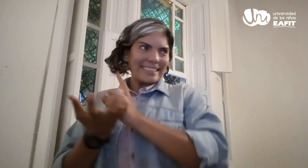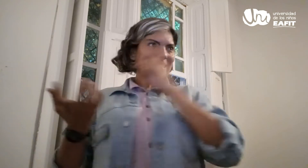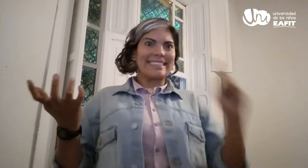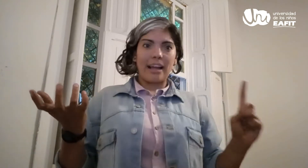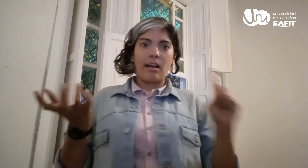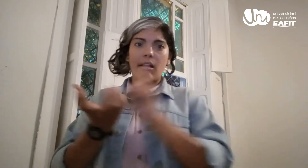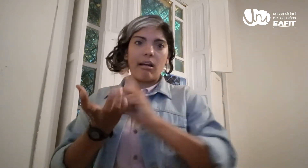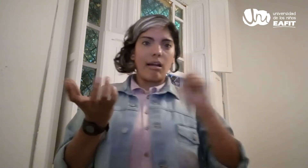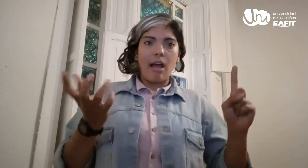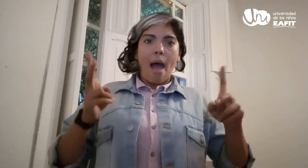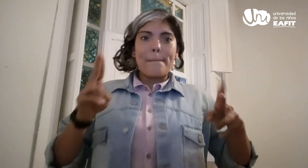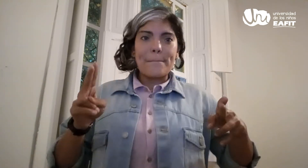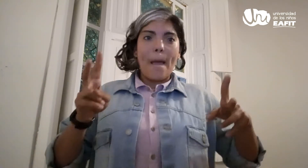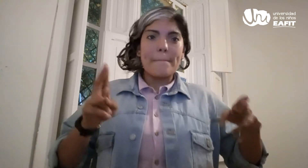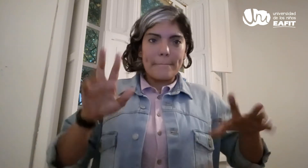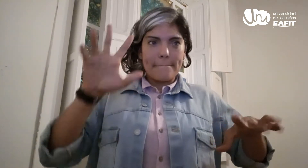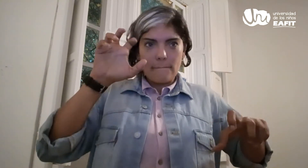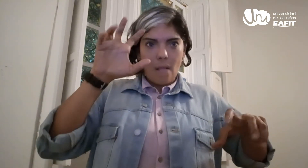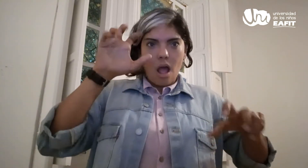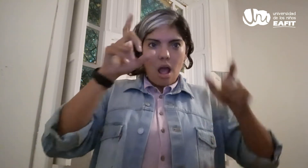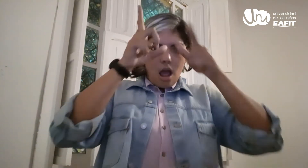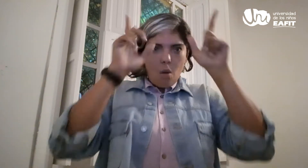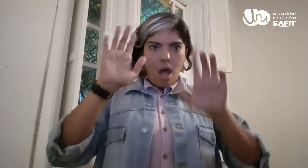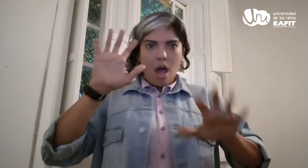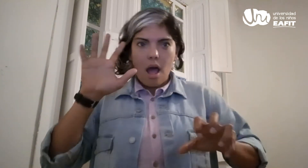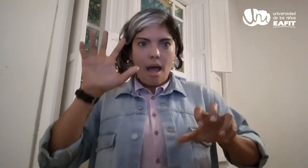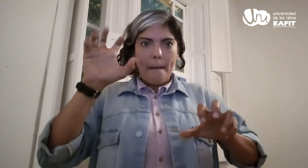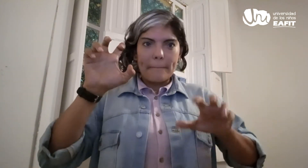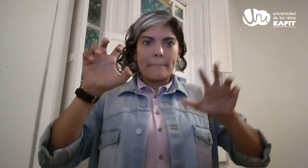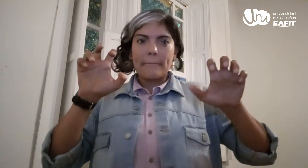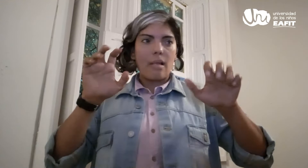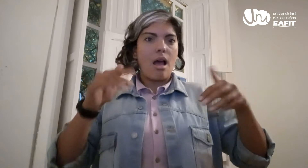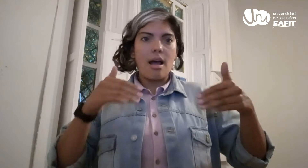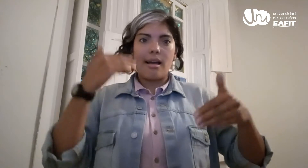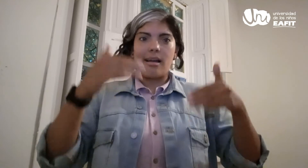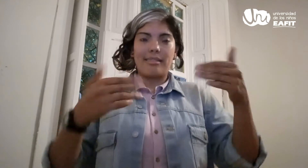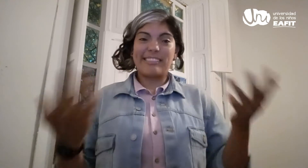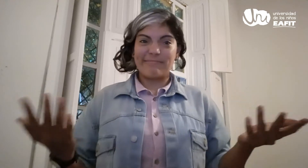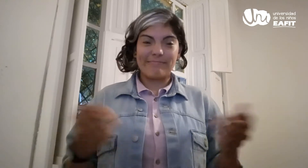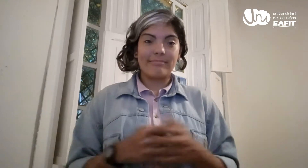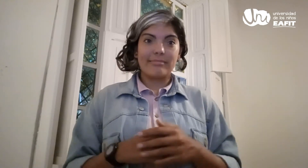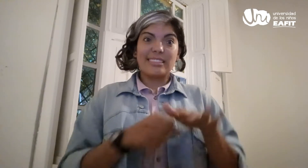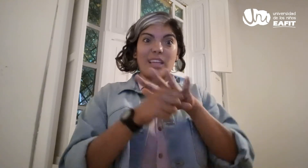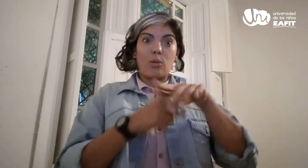comunicarse con él y se repite el ciclo. Va a su colegio, donde puede expresarse en su lengua y luego está con su familia y se enfrenta a una